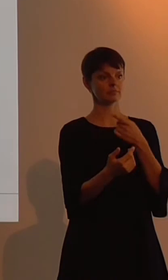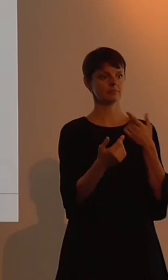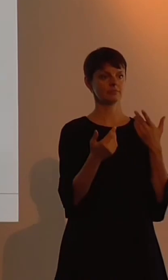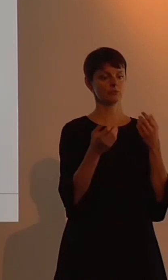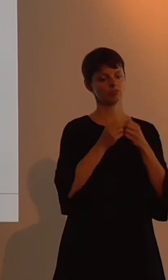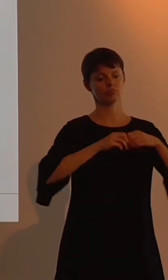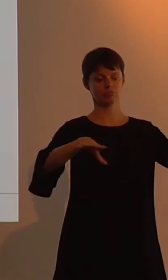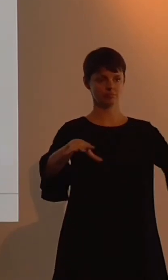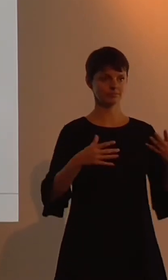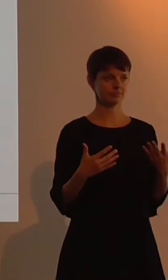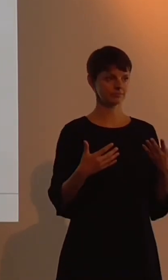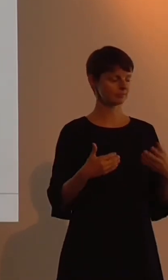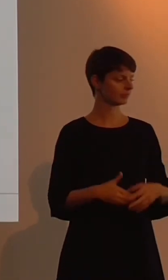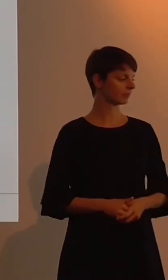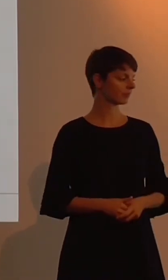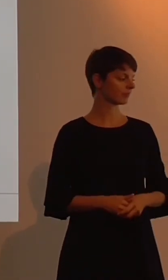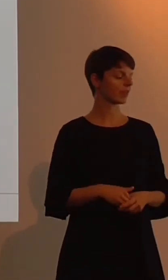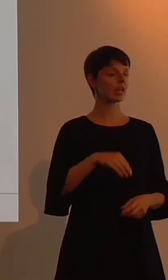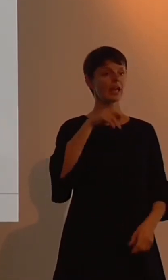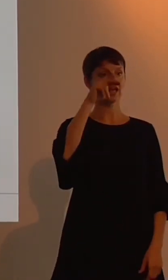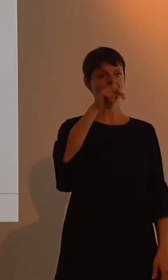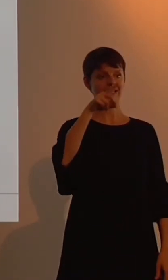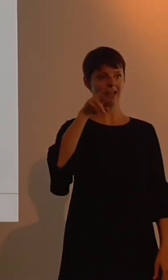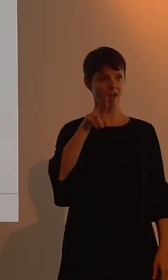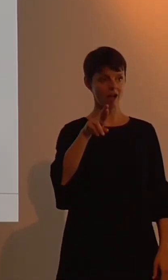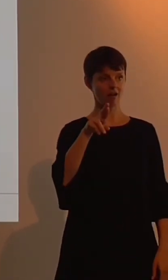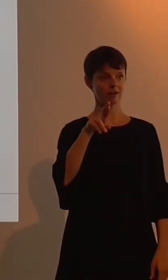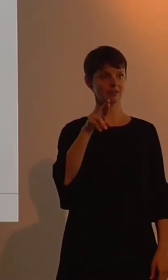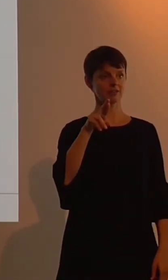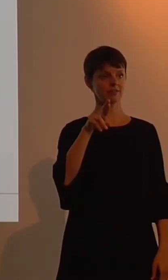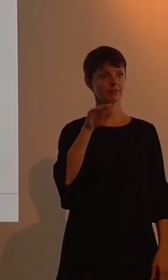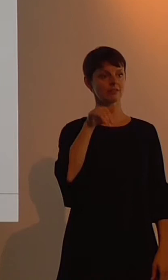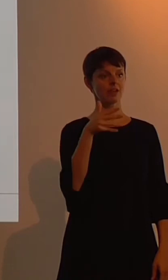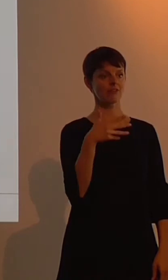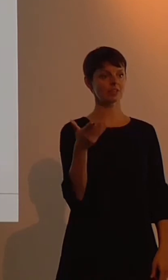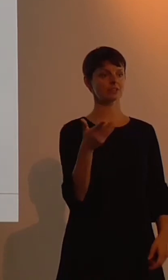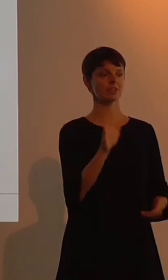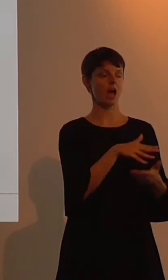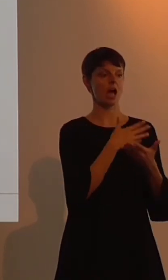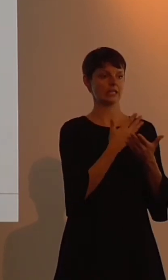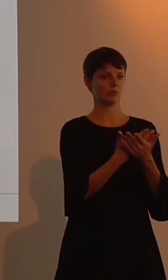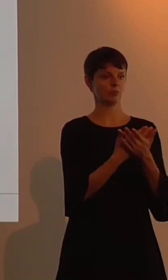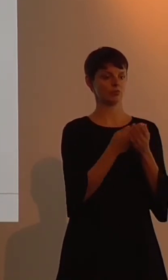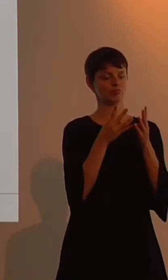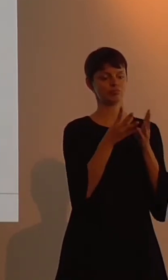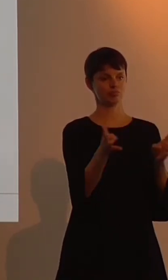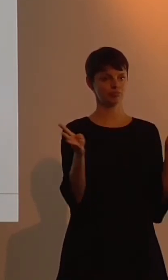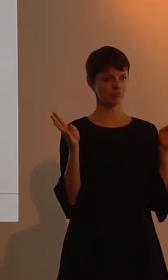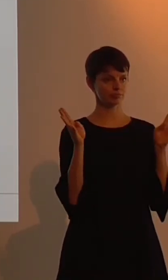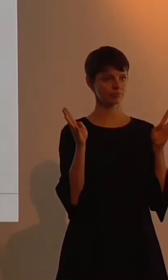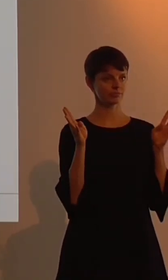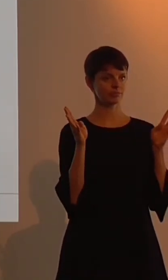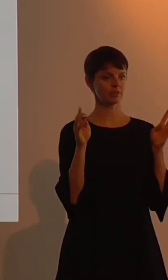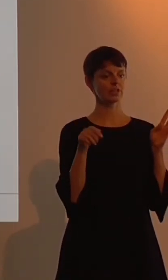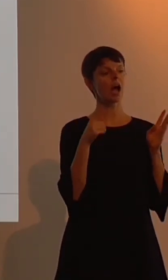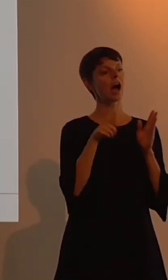Staatsvertrag gibt vor, wenn wir ein neues oder ein wesentliches. Der Norddeutsche Rundfunk hat, wie ich finde, ein sehr breites Angebot. Braucht seinen 3-Stufen-Test, ist ja